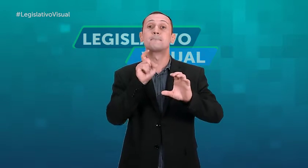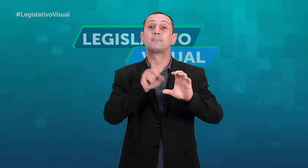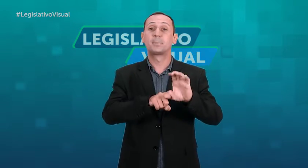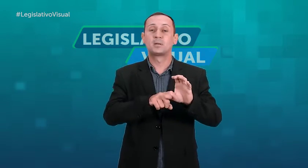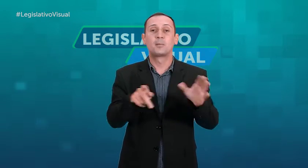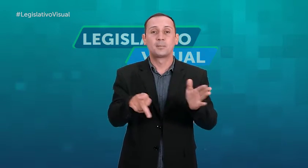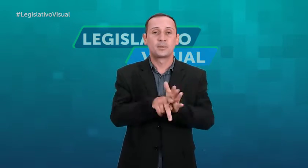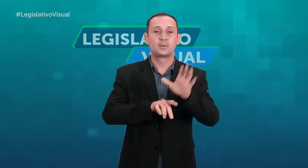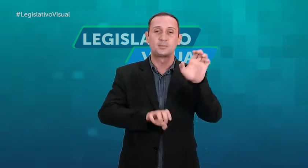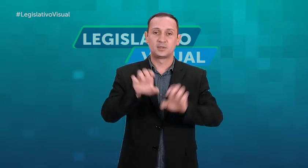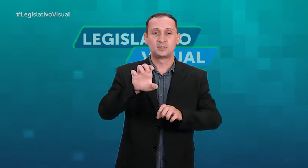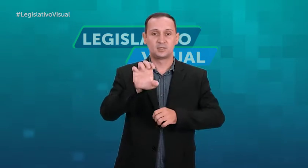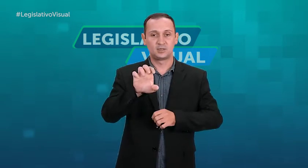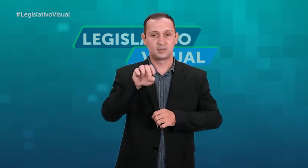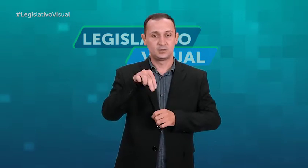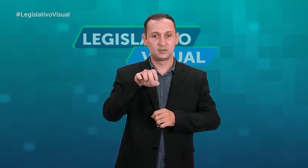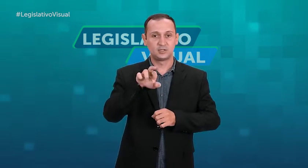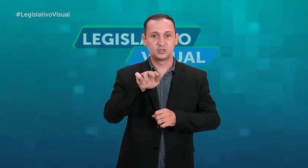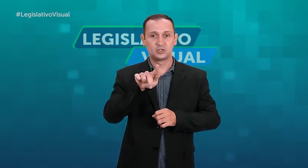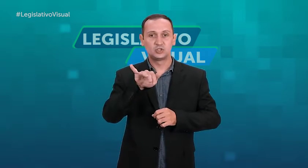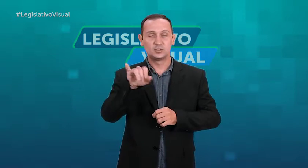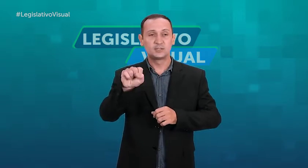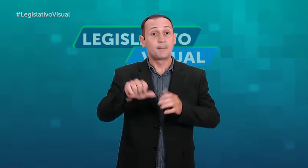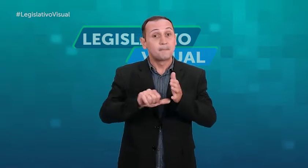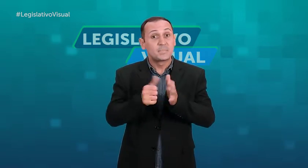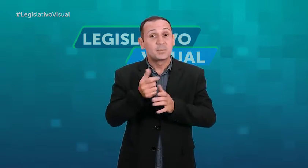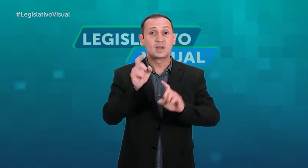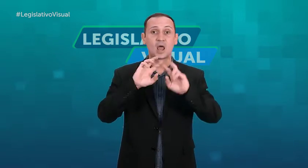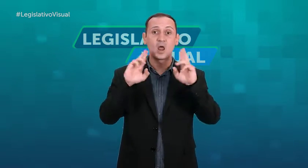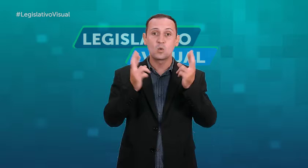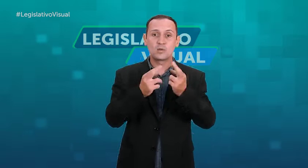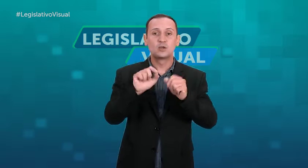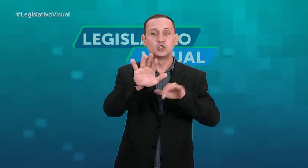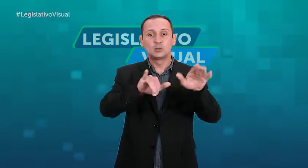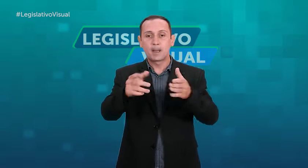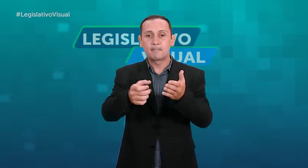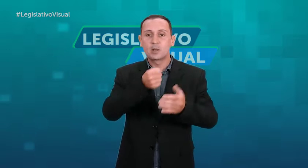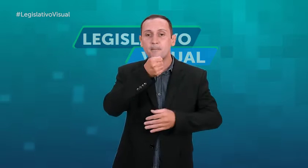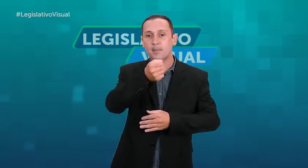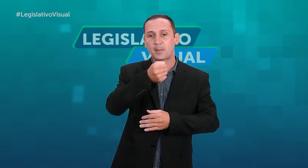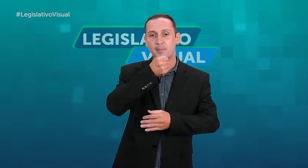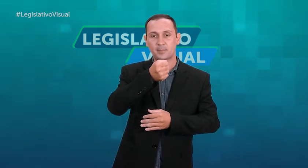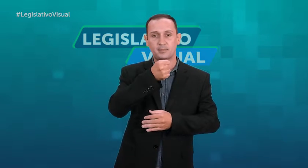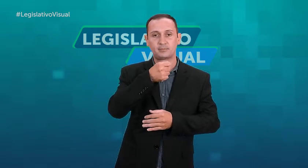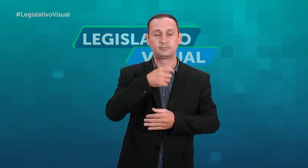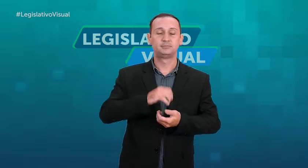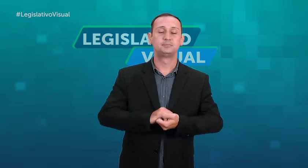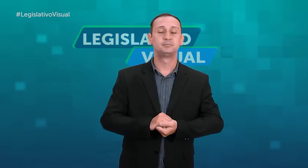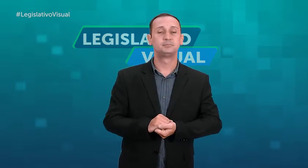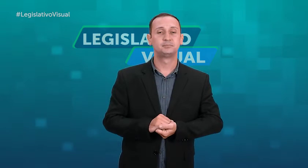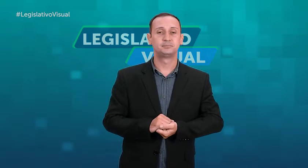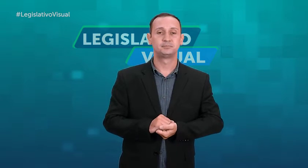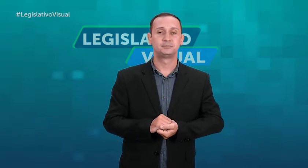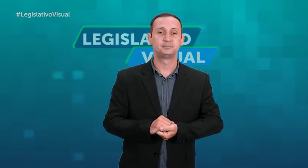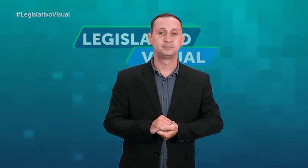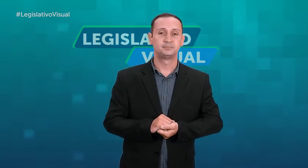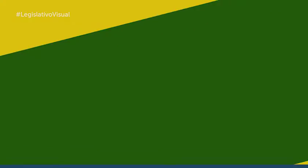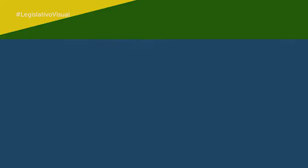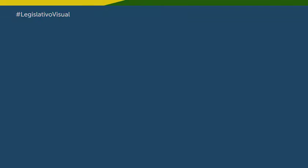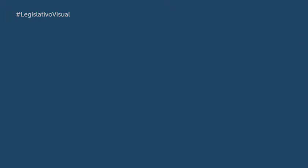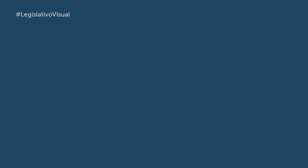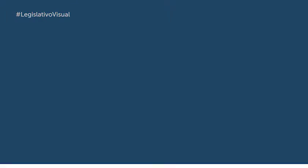da companhia Energisa, fez sua primeira reunião de trabalho e convocou as primeiras pessoas a prestarem